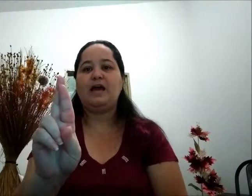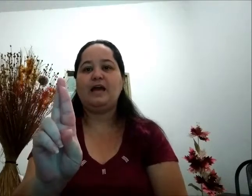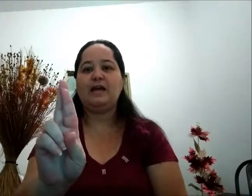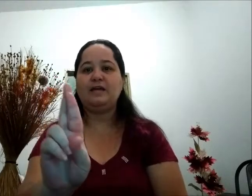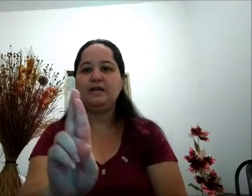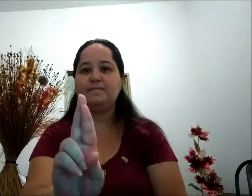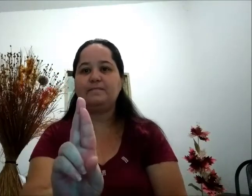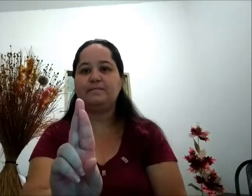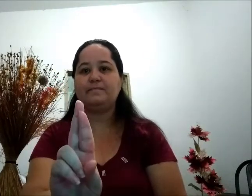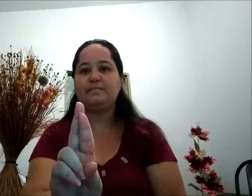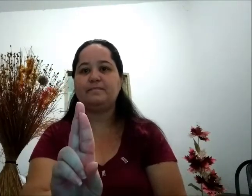R.